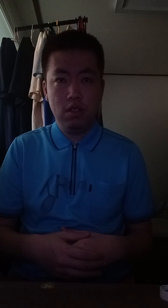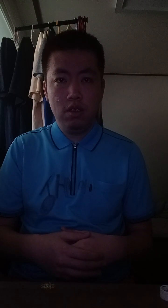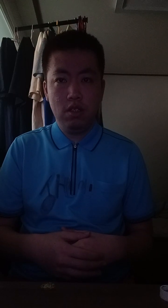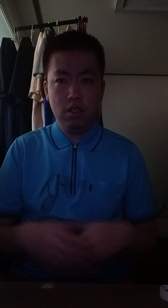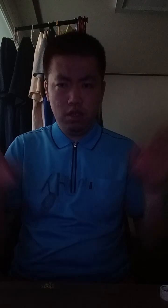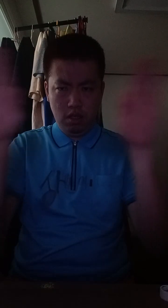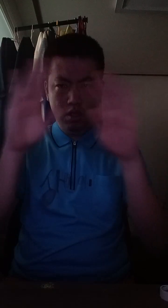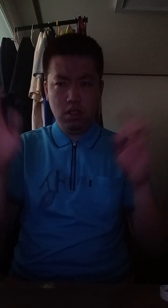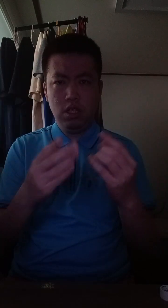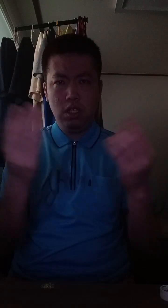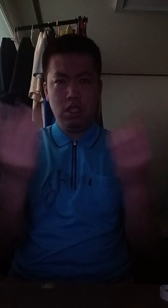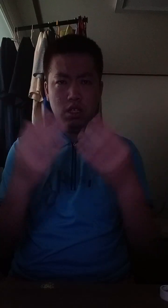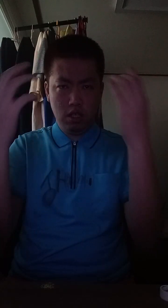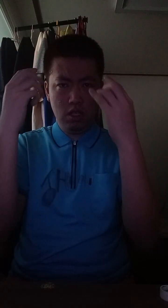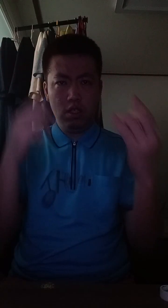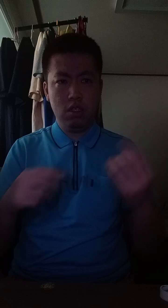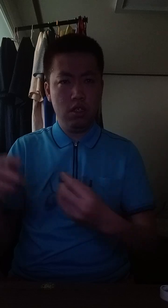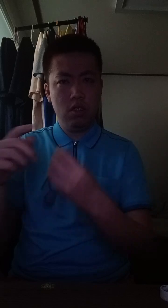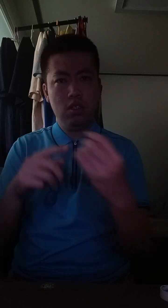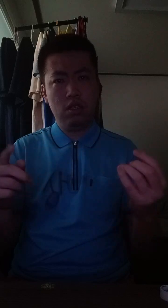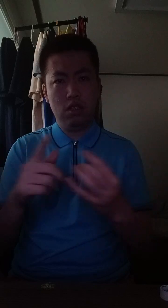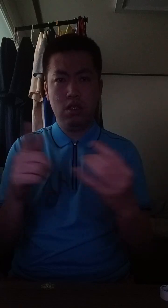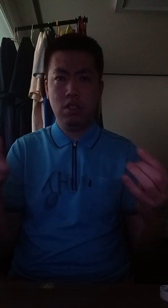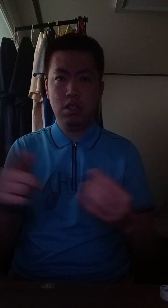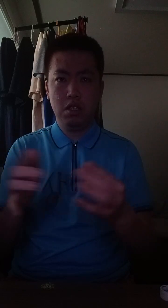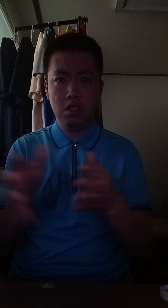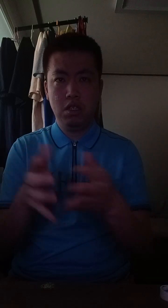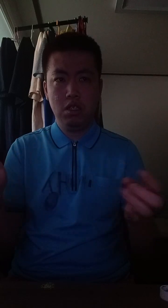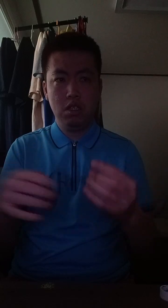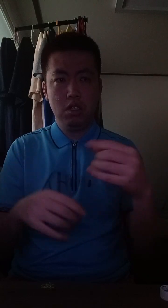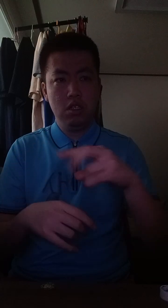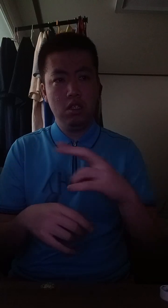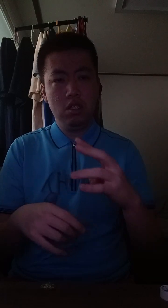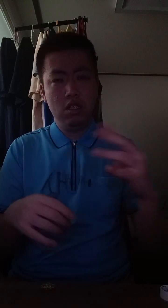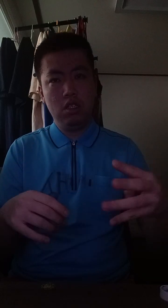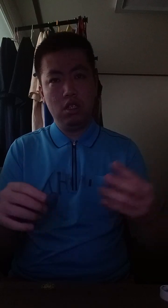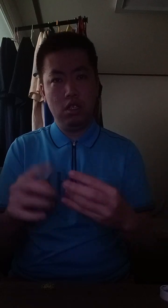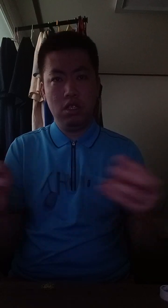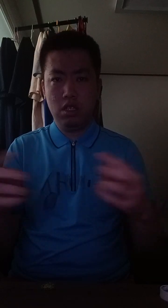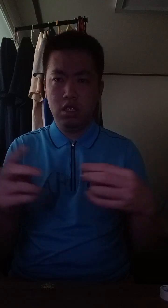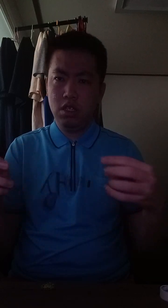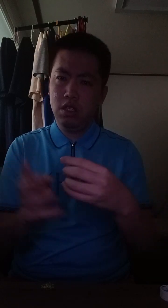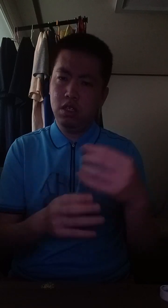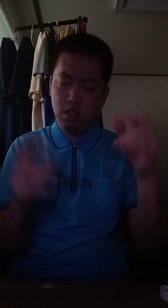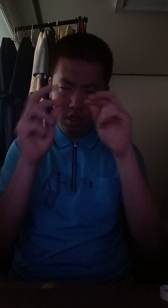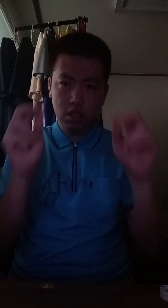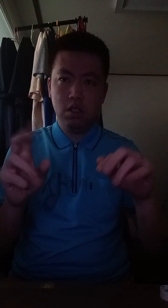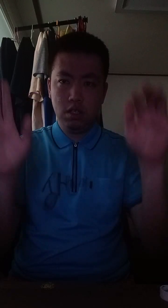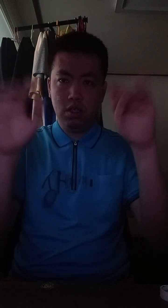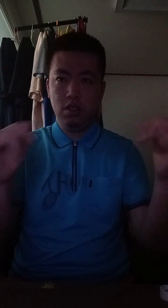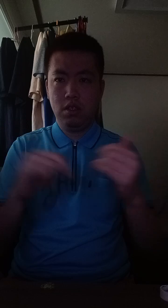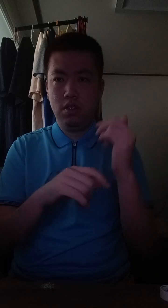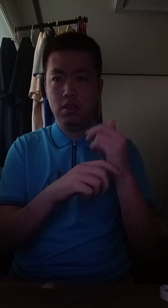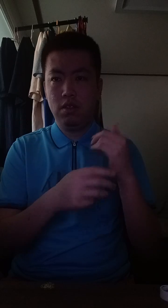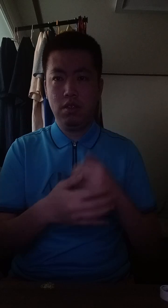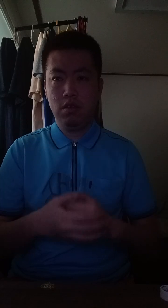밤사이 열대야가 기승을 부리는 가운데 경기도 고양시의 한 아파트 단지 2,400여 세대가 정전으로 큰 불편을 겪었습니다. 이